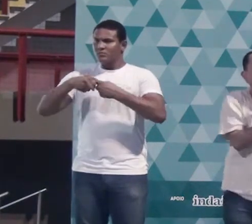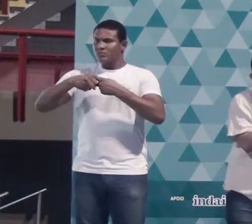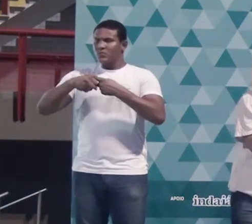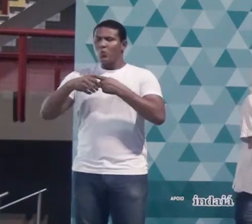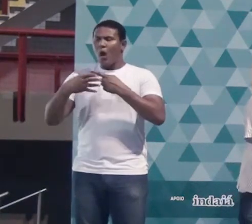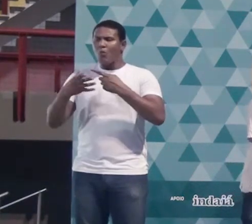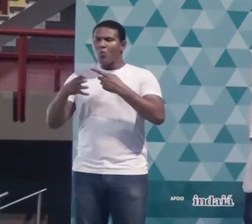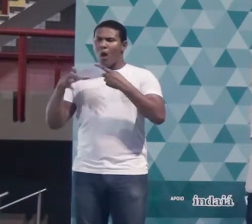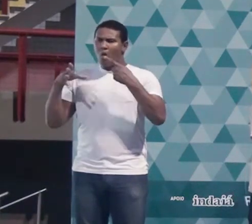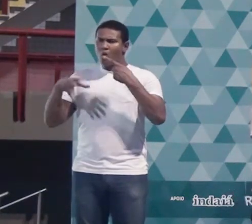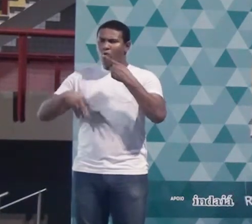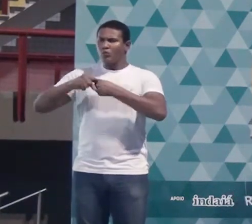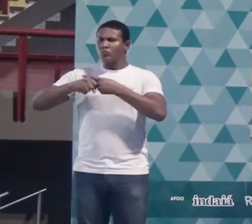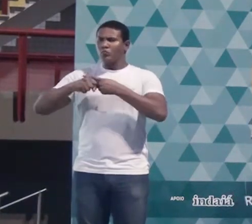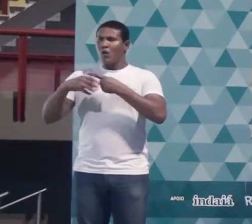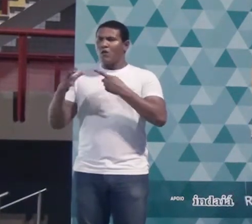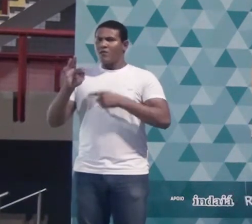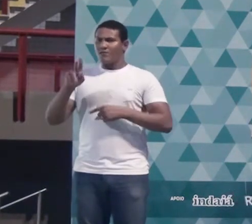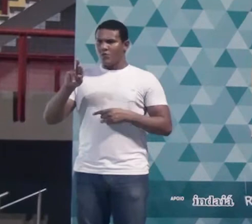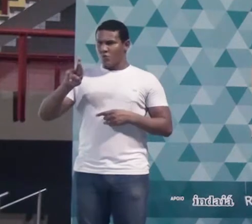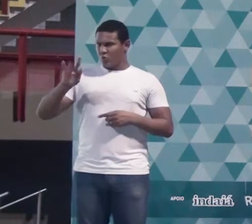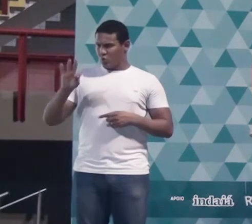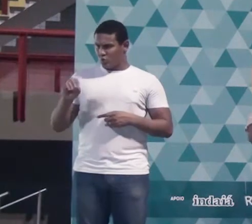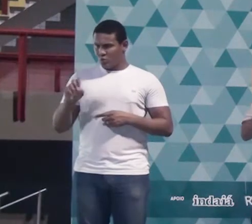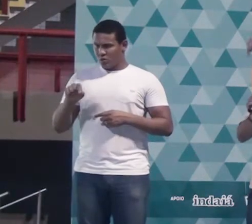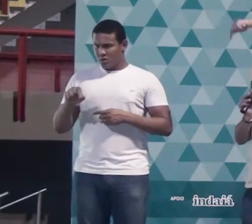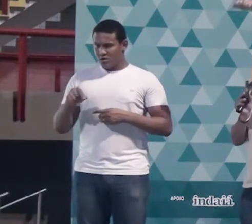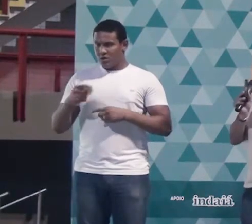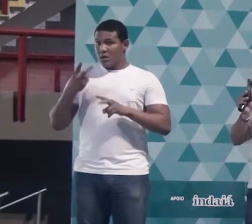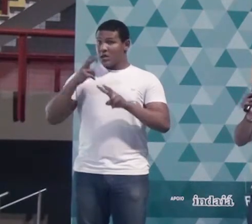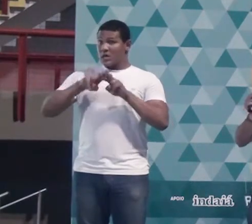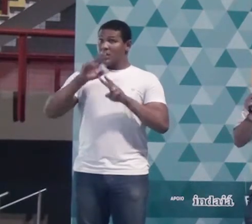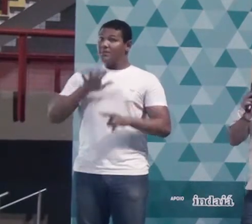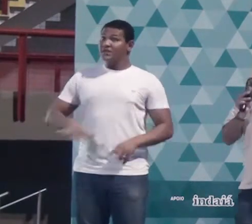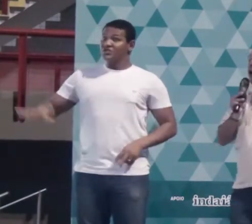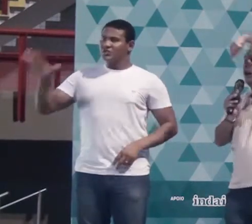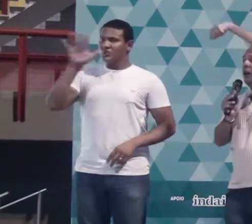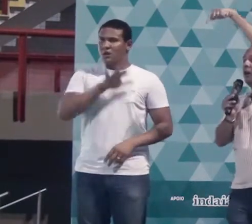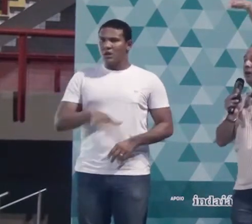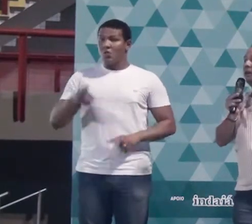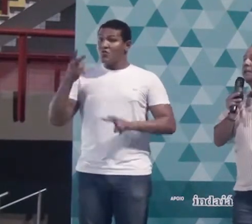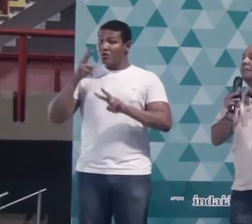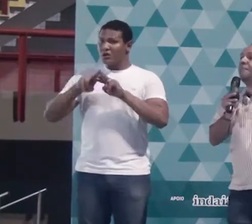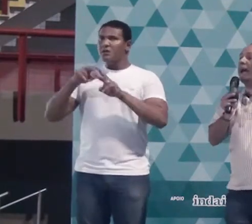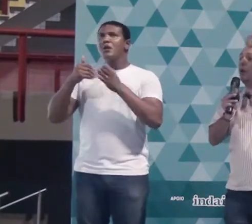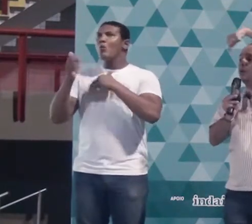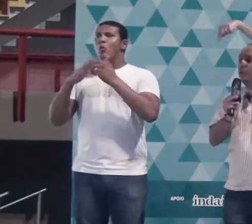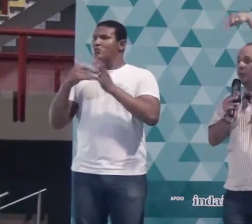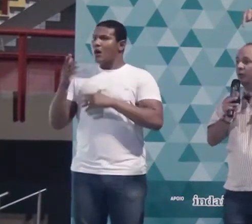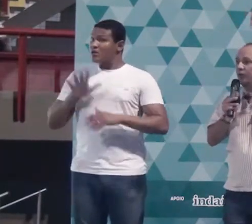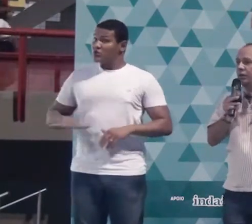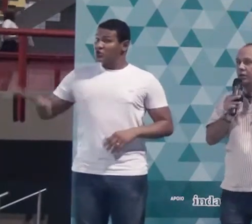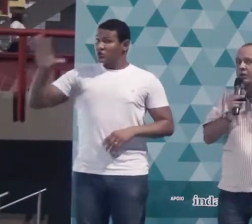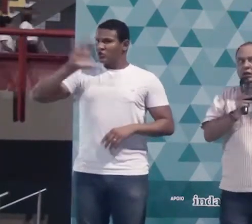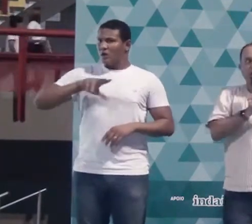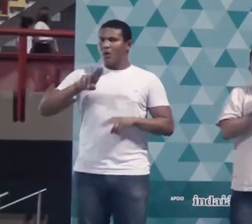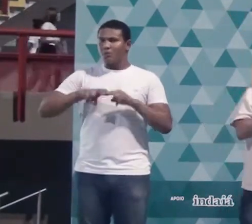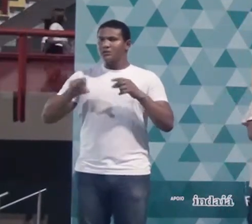Qual é? Furto. Crime é mais geral, então crime é o